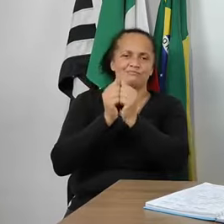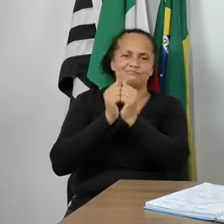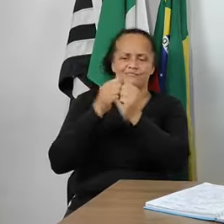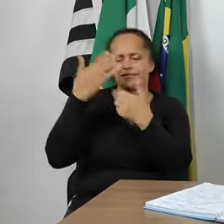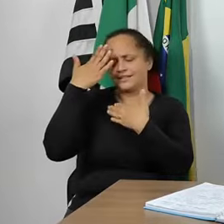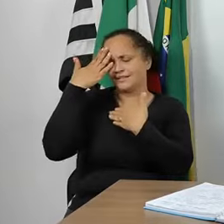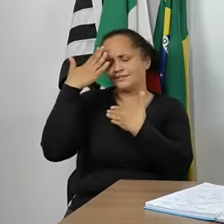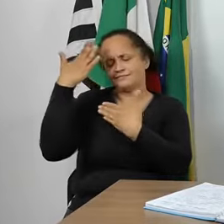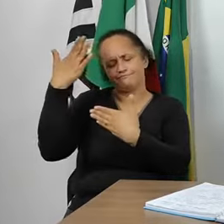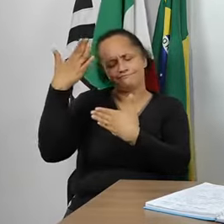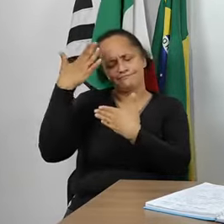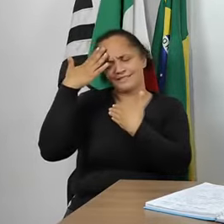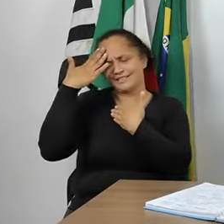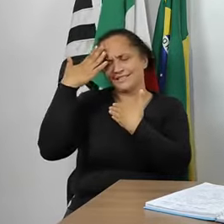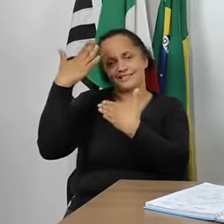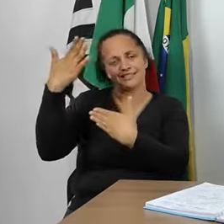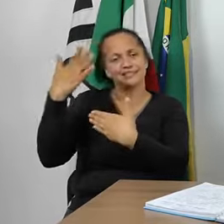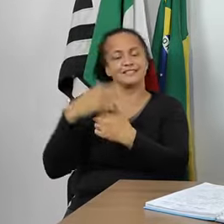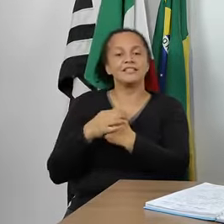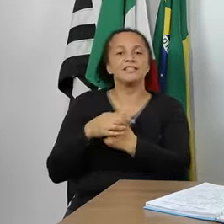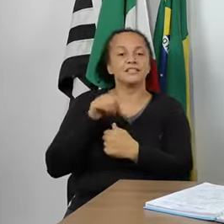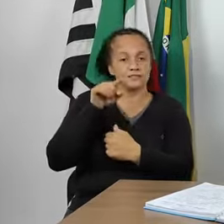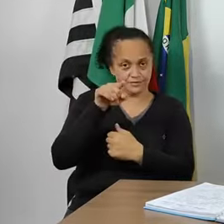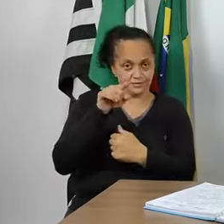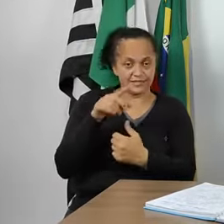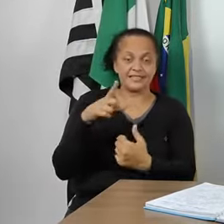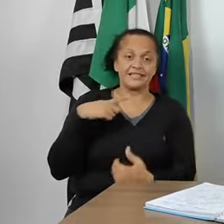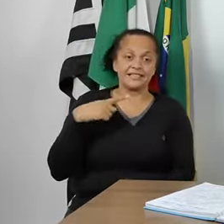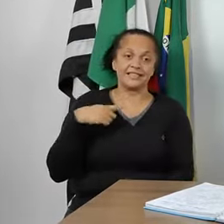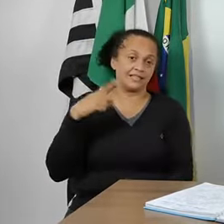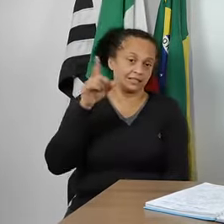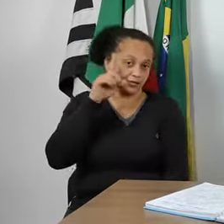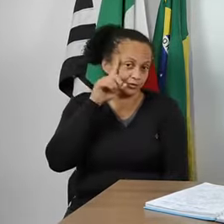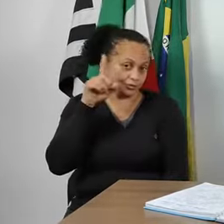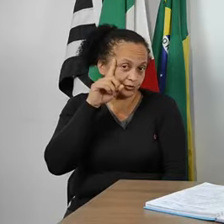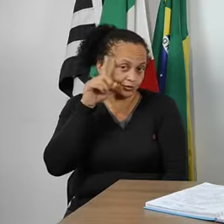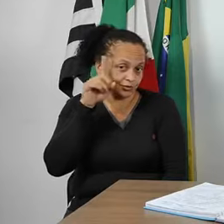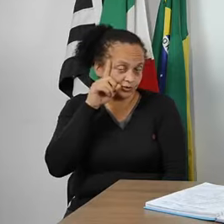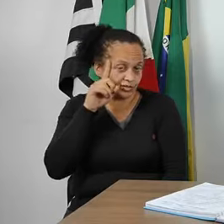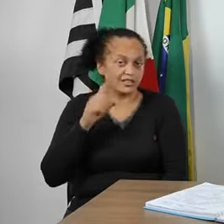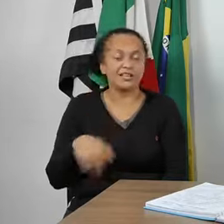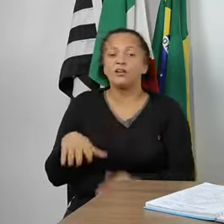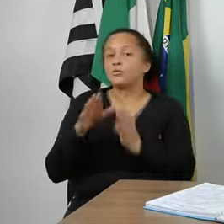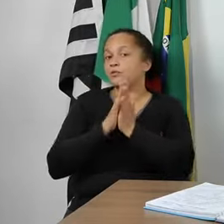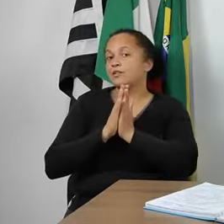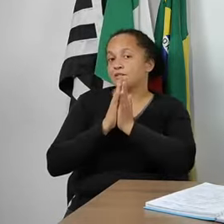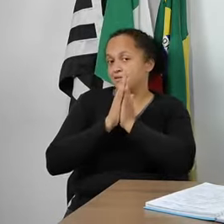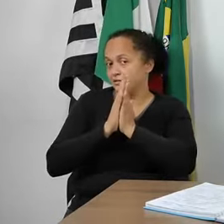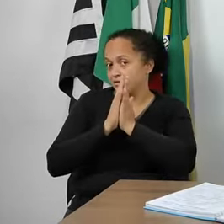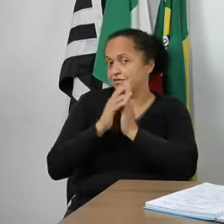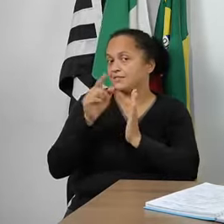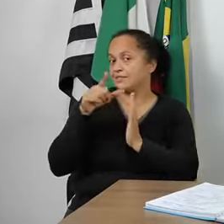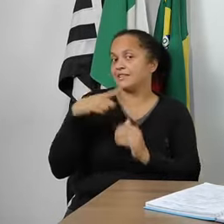graça. Que você receba todos os dias de oração que você vai ter,